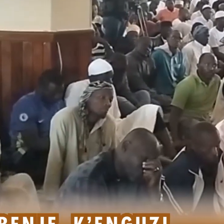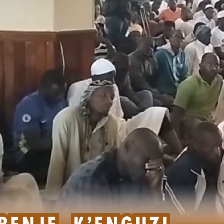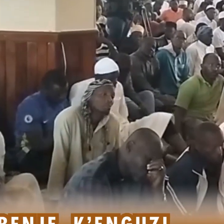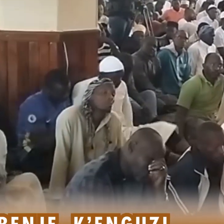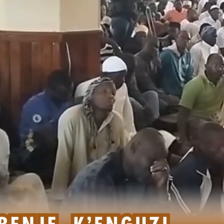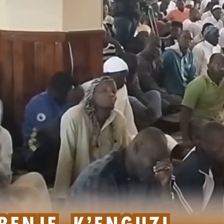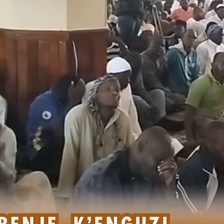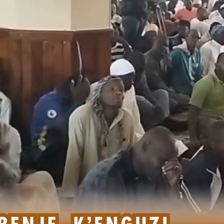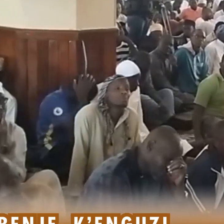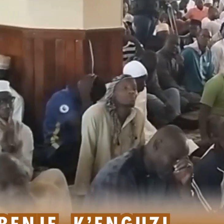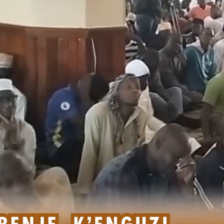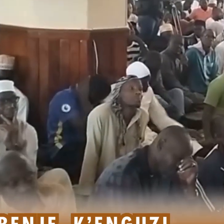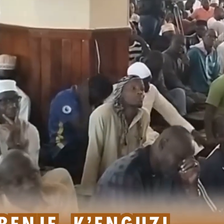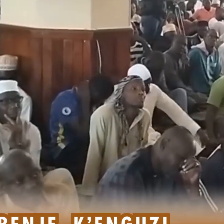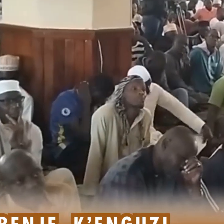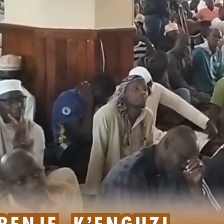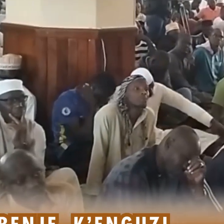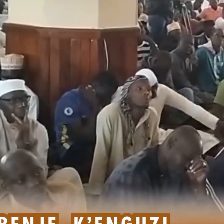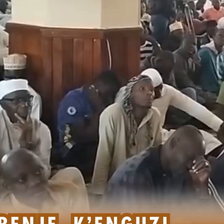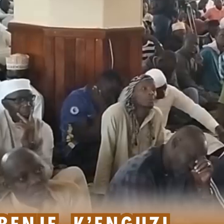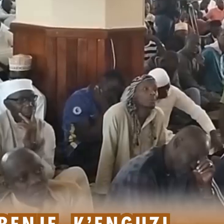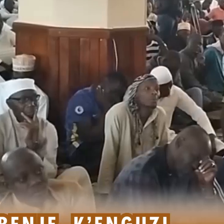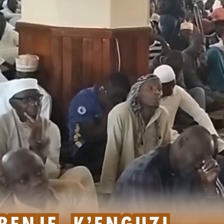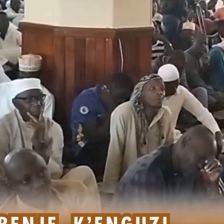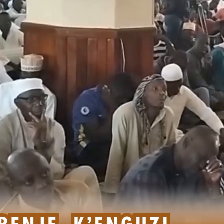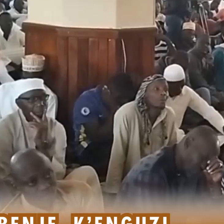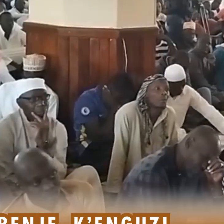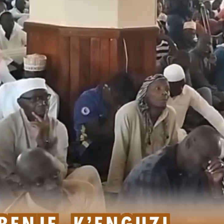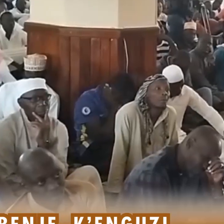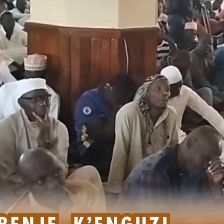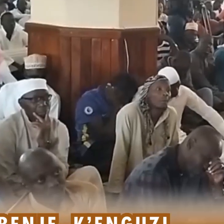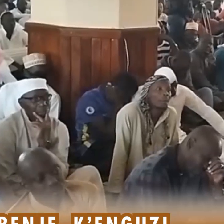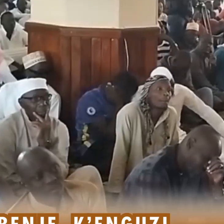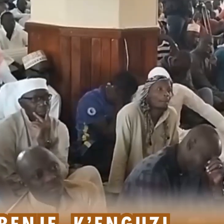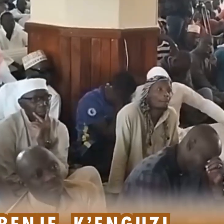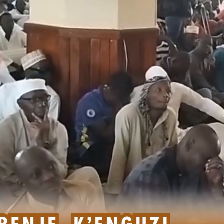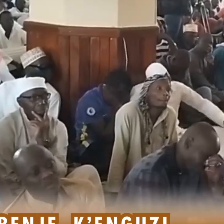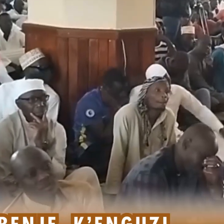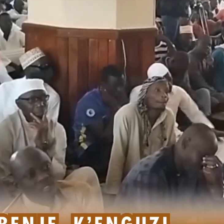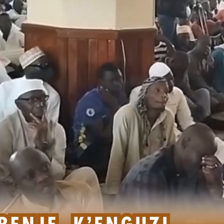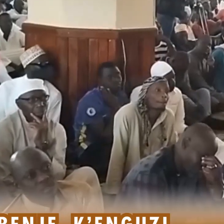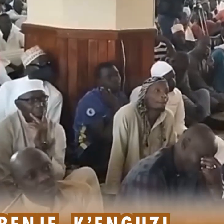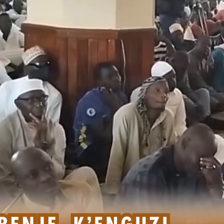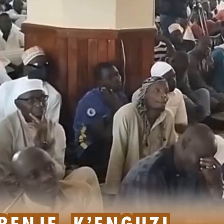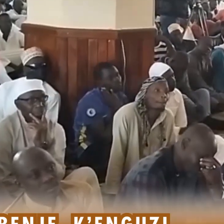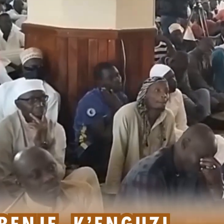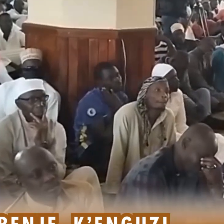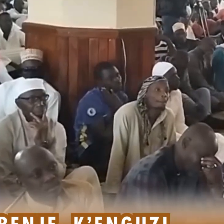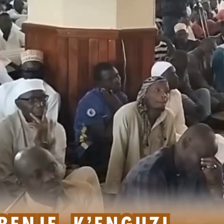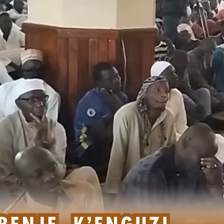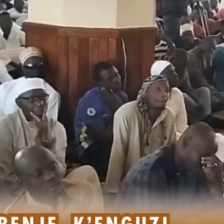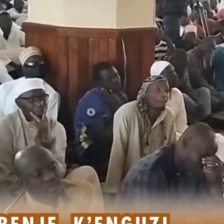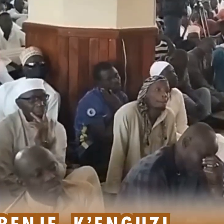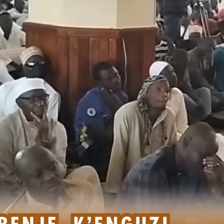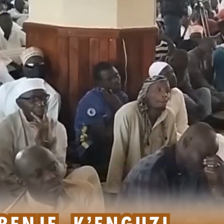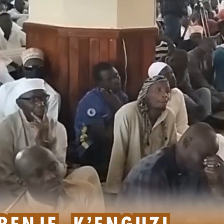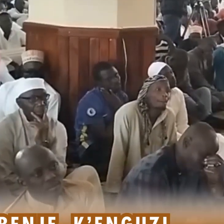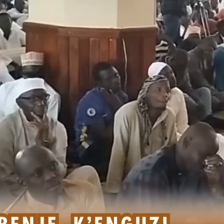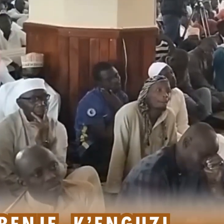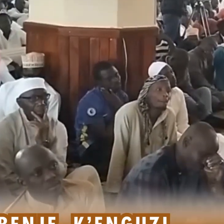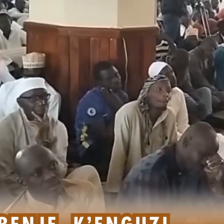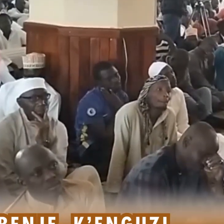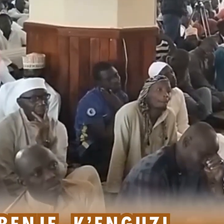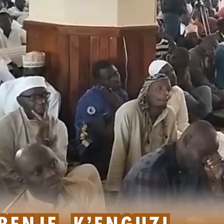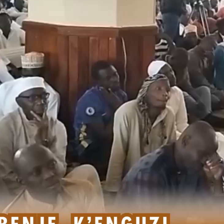mu corruption oba mu nguzi. Ikhwatal iman, arishwa da'un